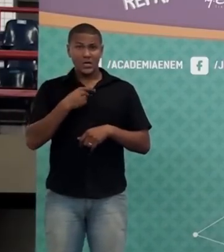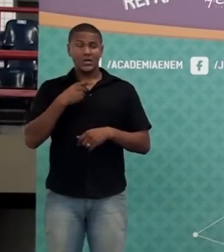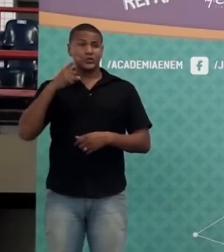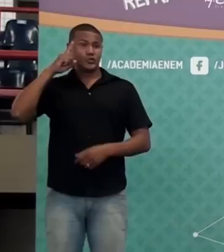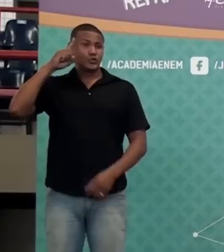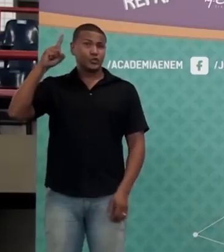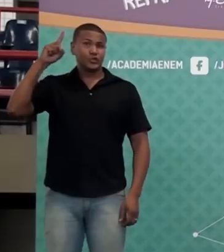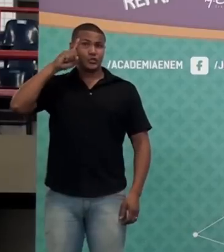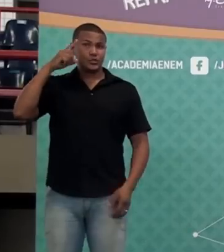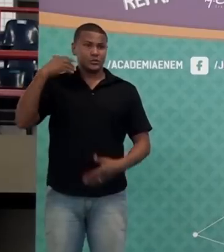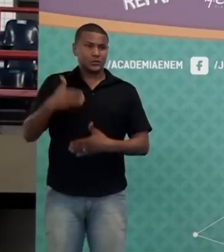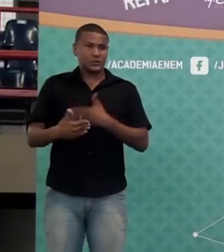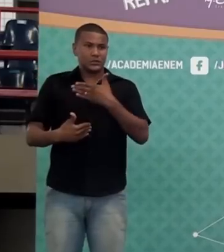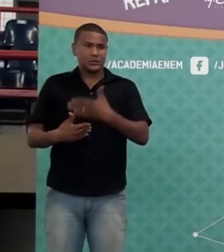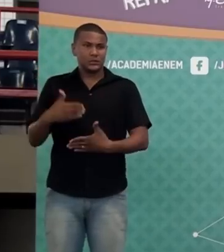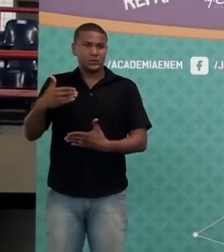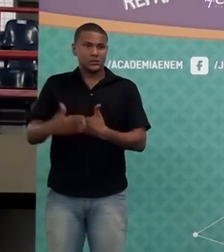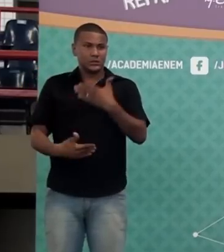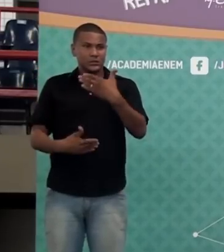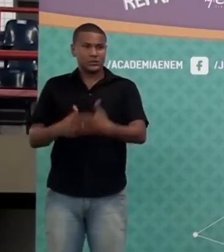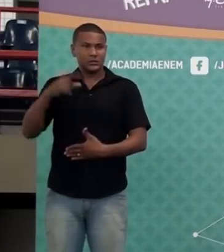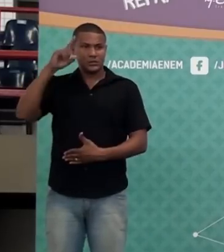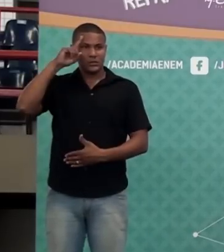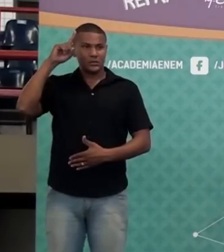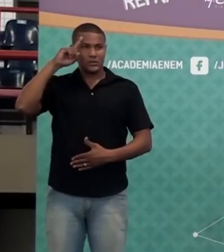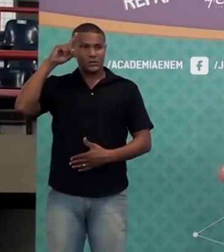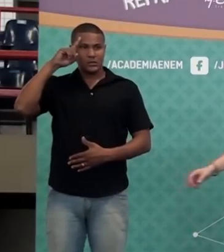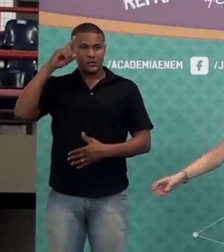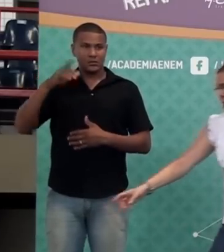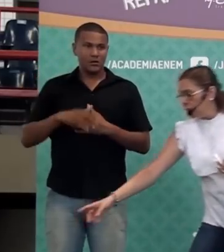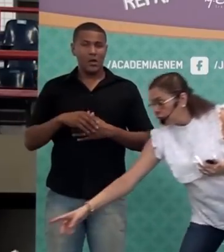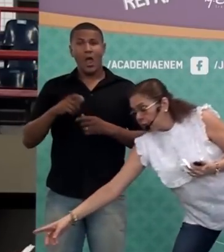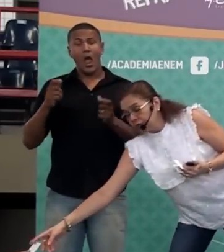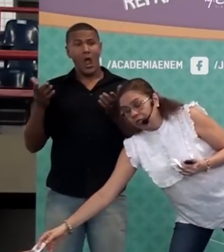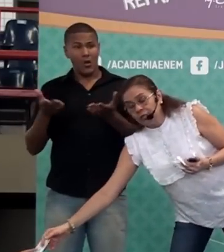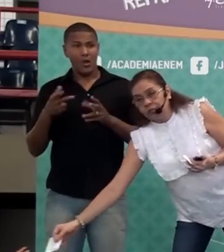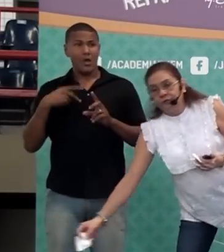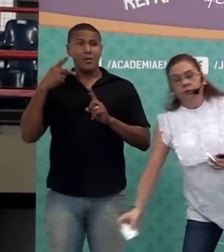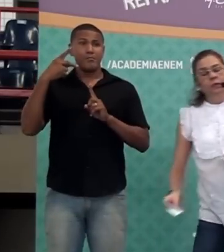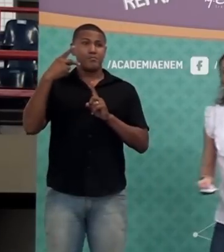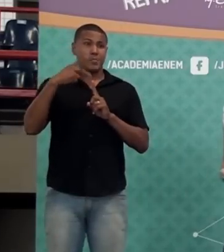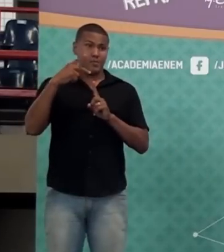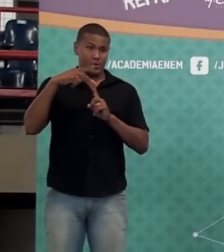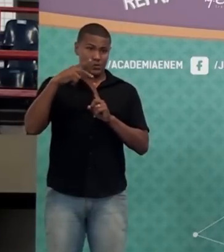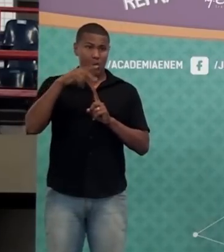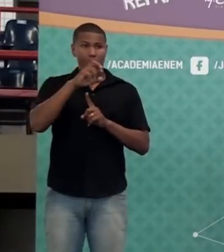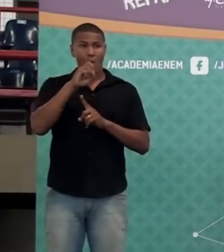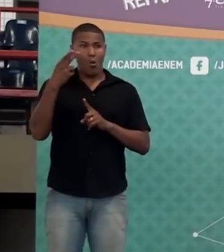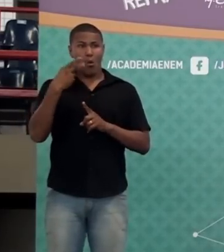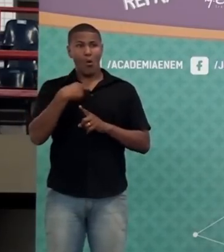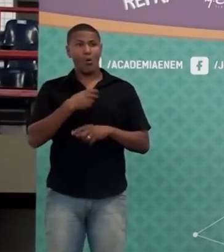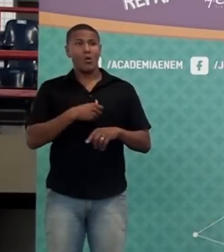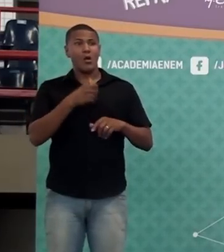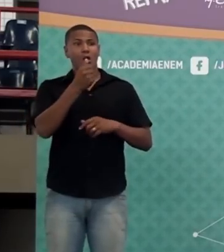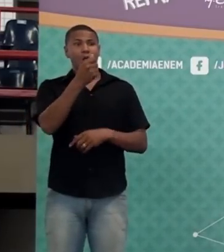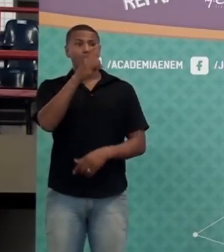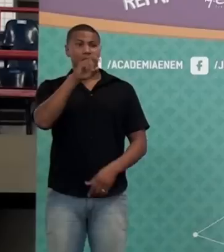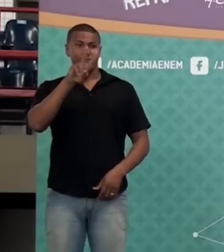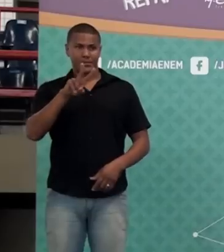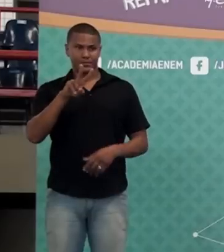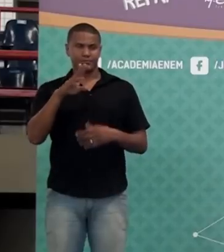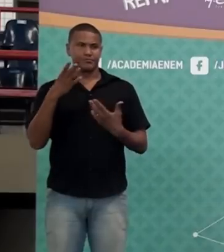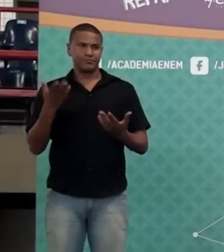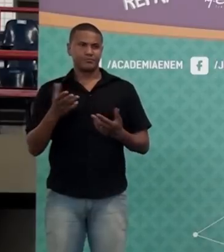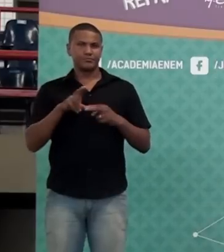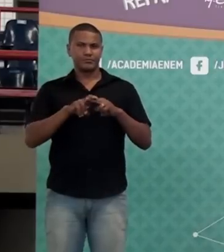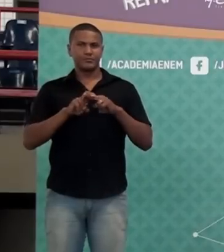Só que agora, tanto faz ser advérbio como preposição. O substantivo não tem mais o hífen.